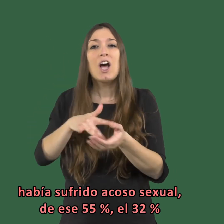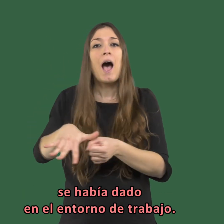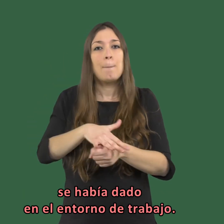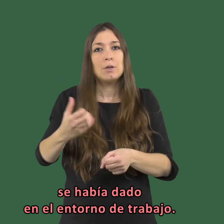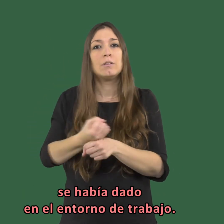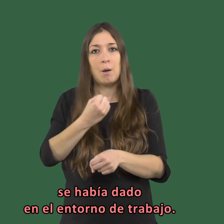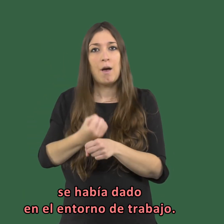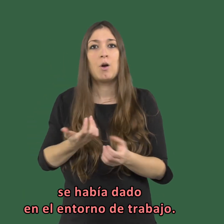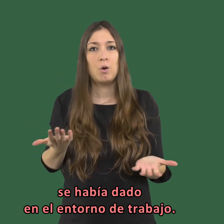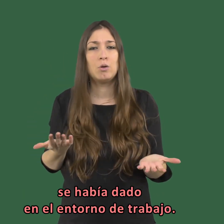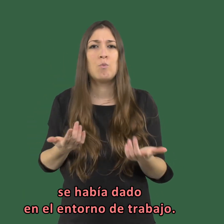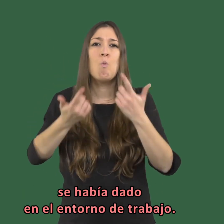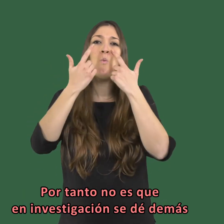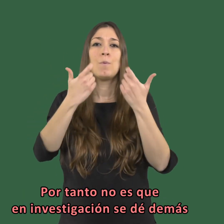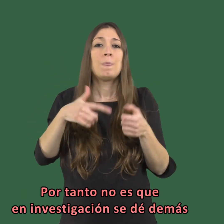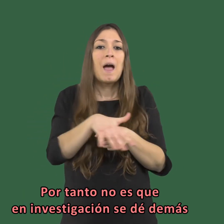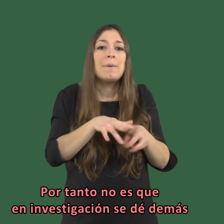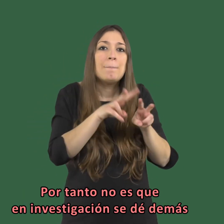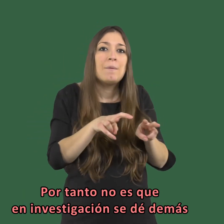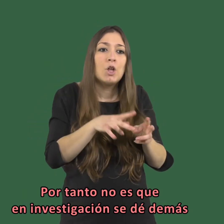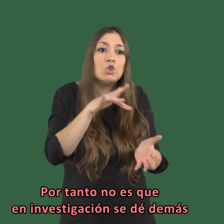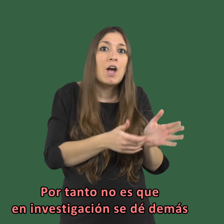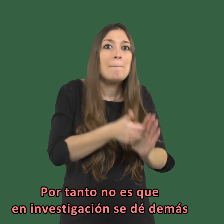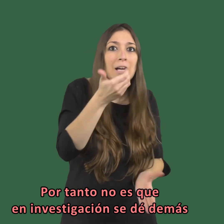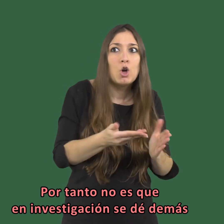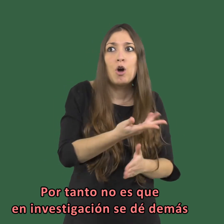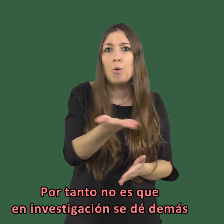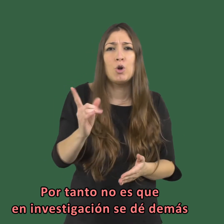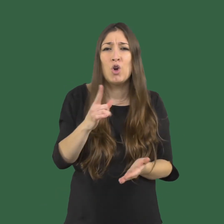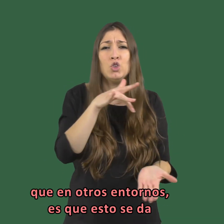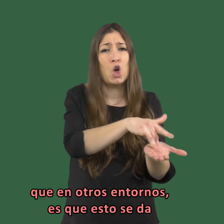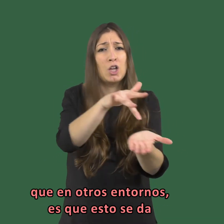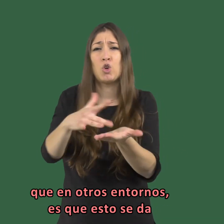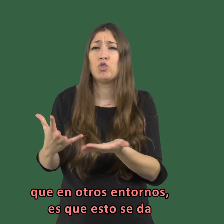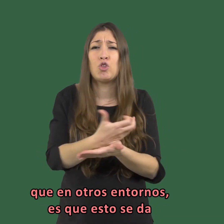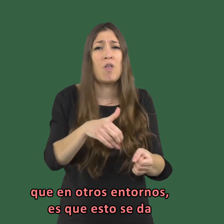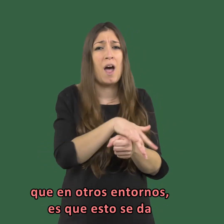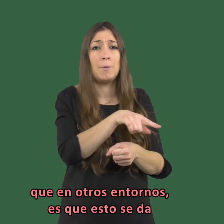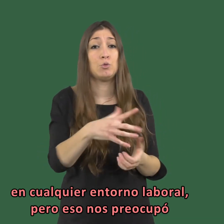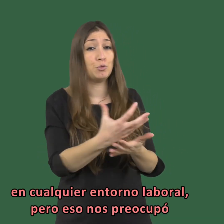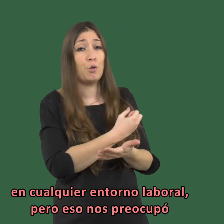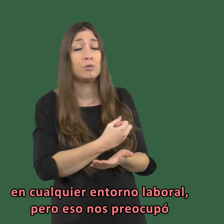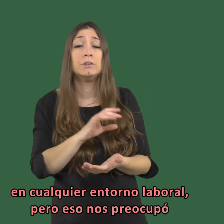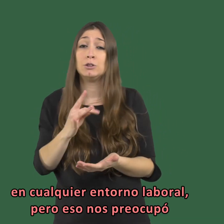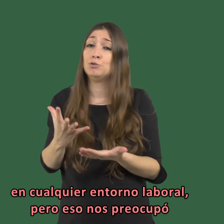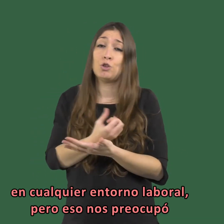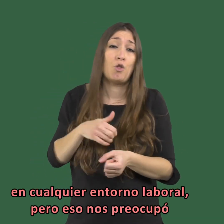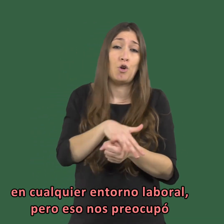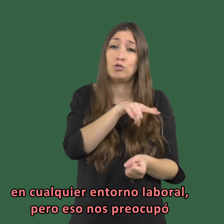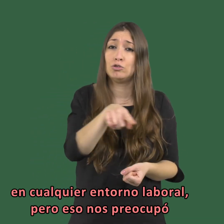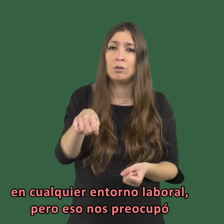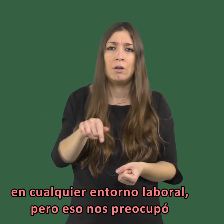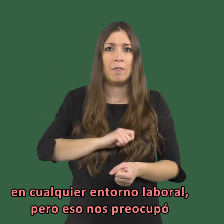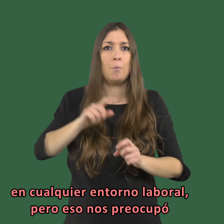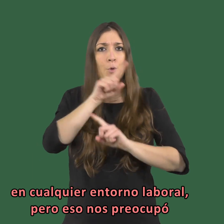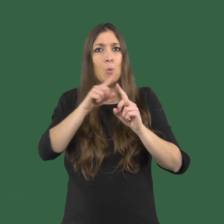había dado en el entorno de trabajo. Por tanto, no es que en investigación se dé más que en otros entornos, es que esto se da en cualquier entorno laboral. Pero